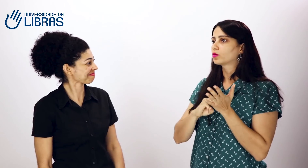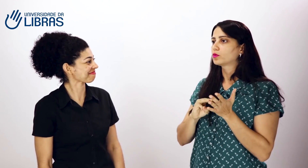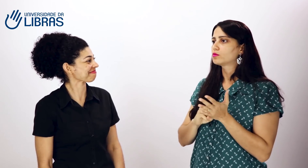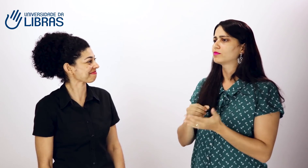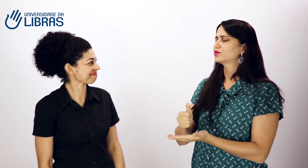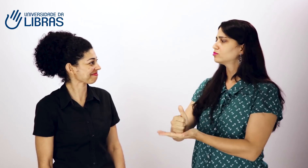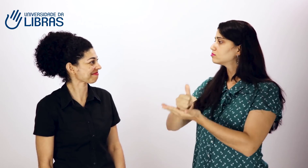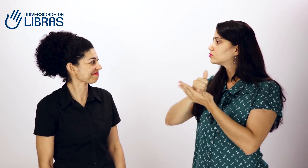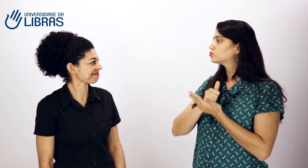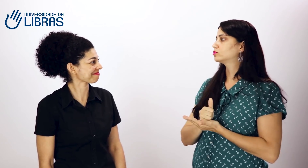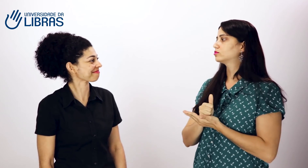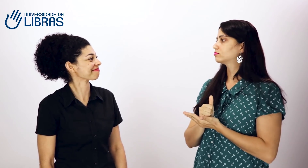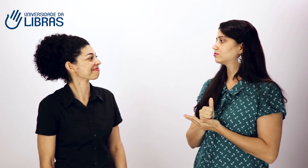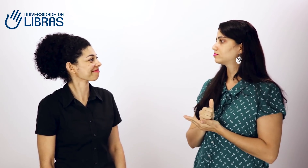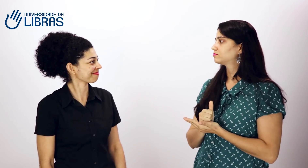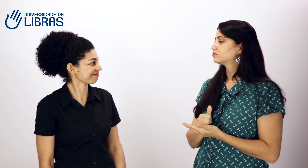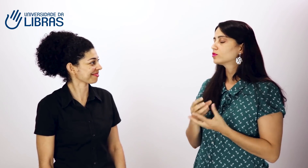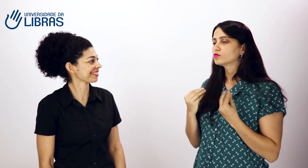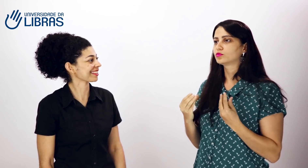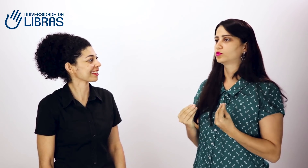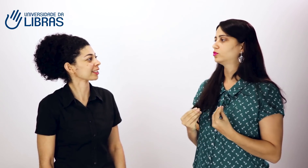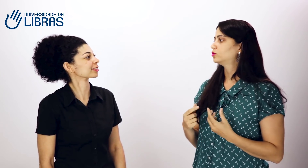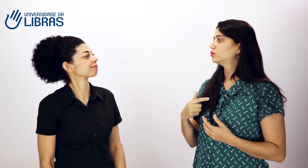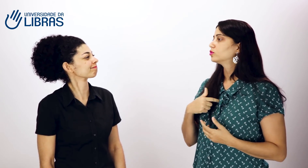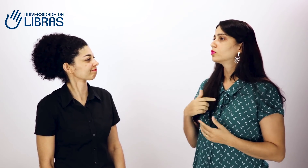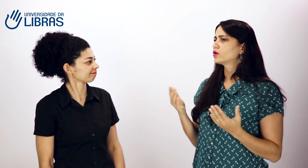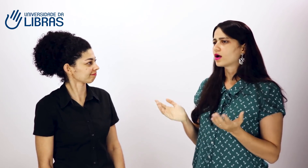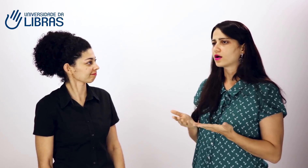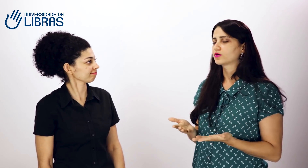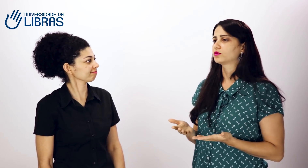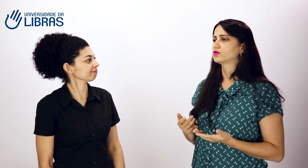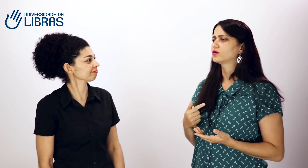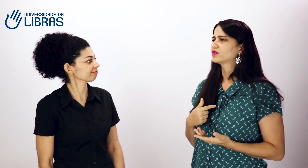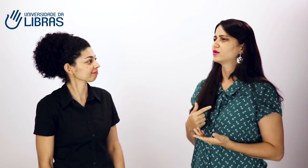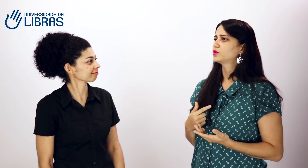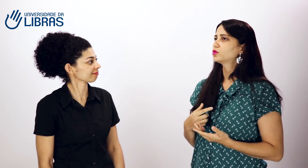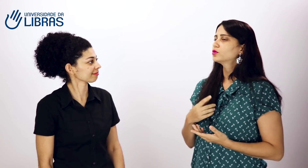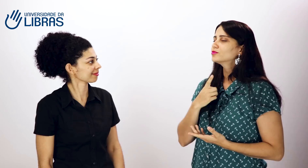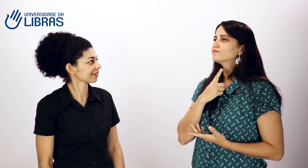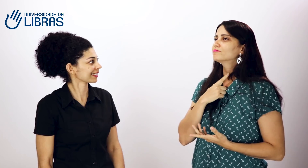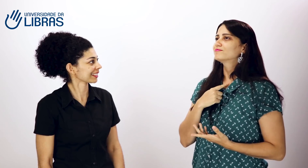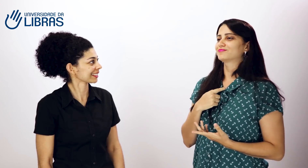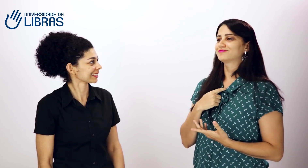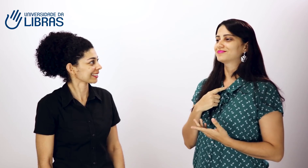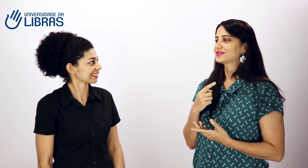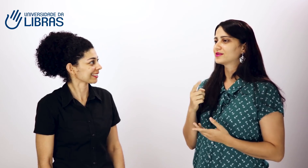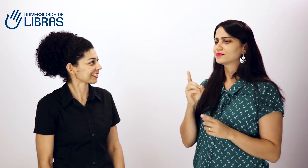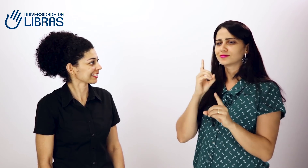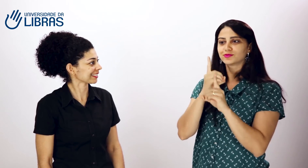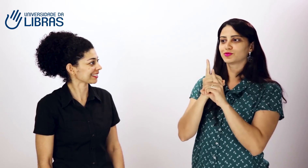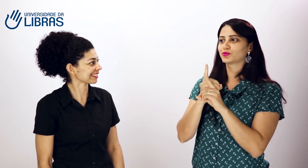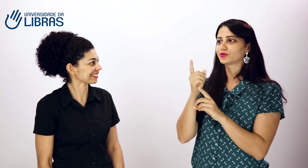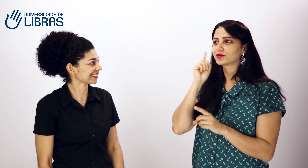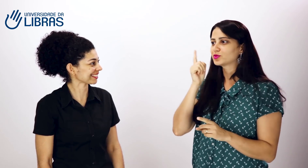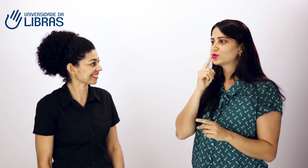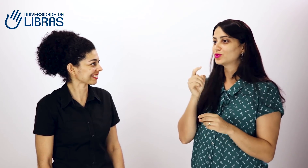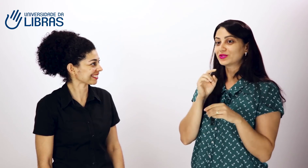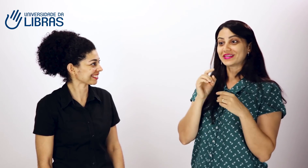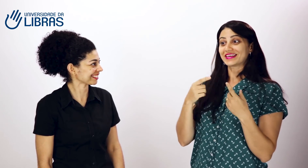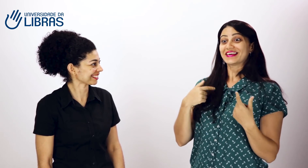crescendo, que esse método está me ajudando muito e que eu tenho avançado cada vez mais. E a minha vontade é de encontrar os surdos e